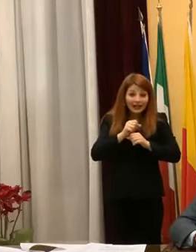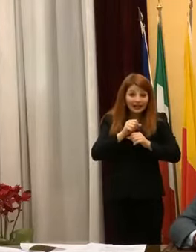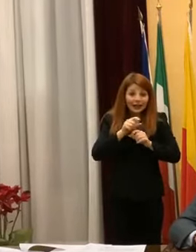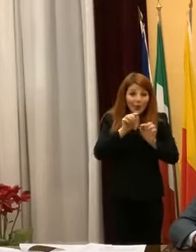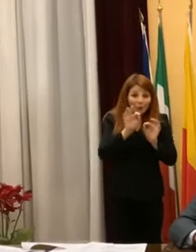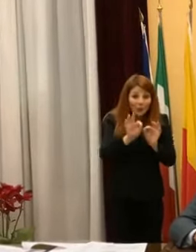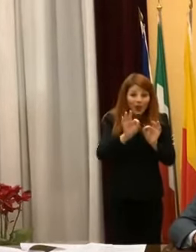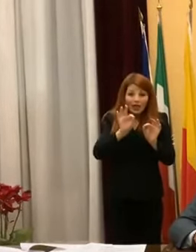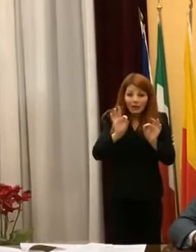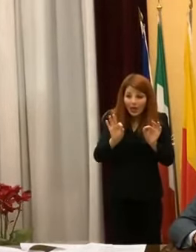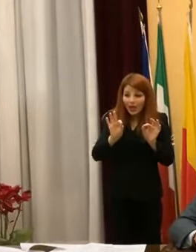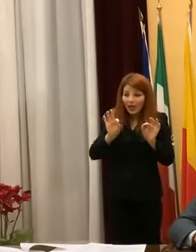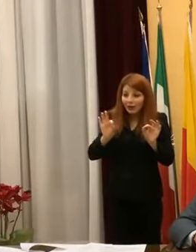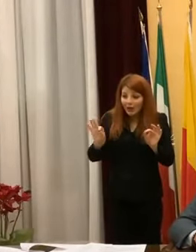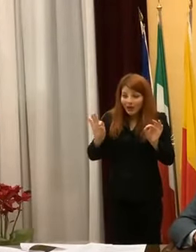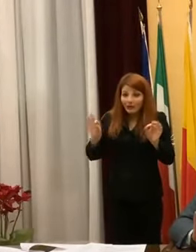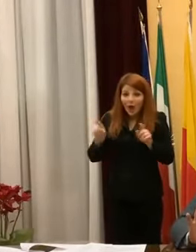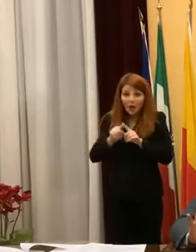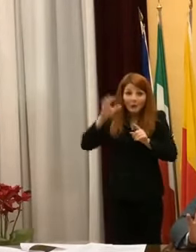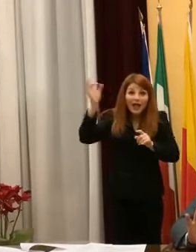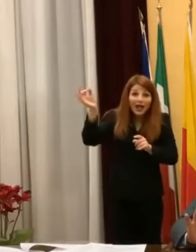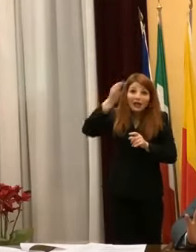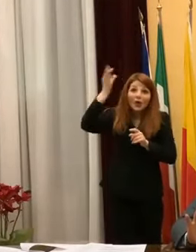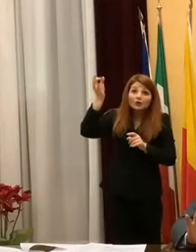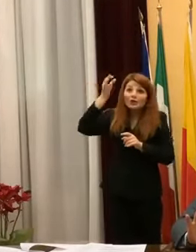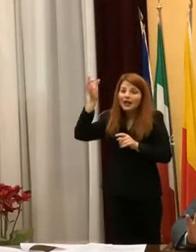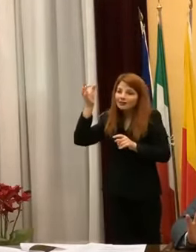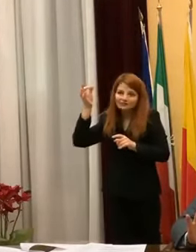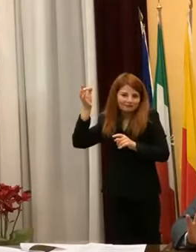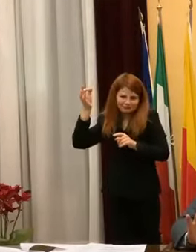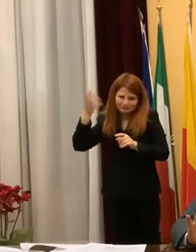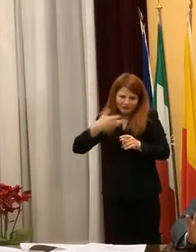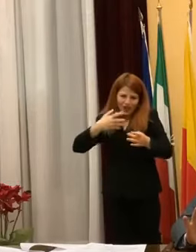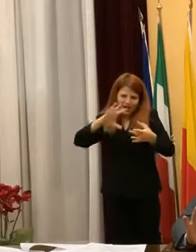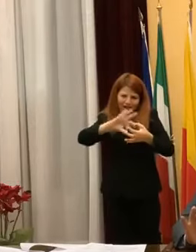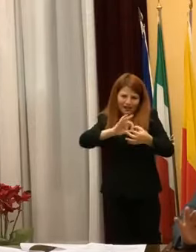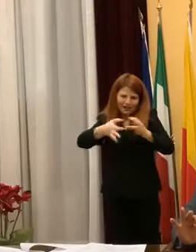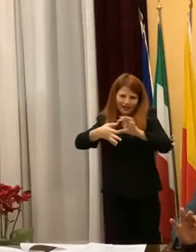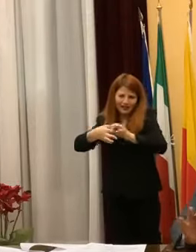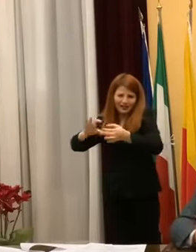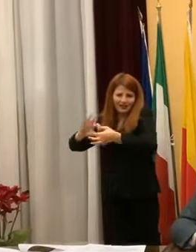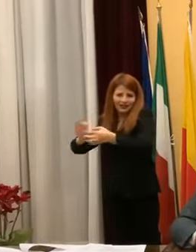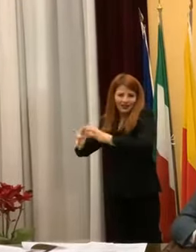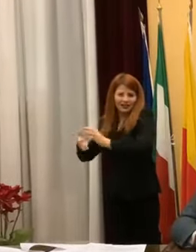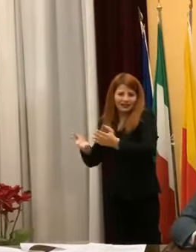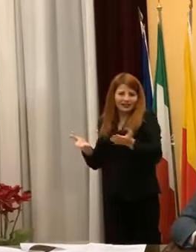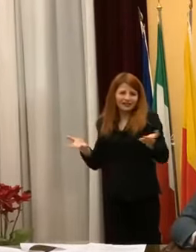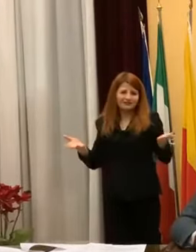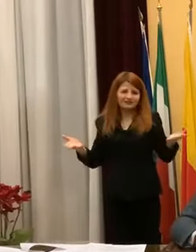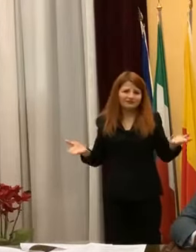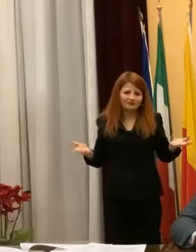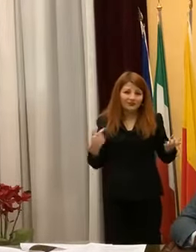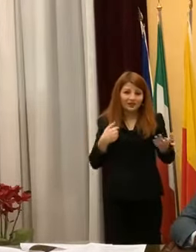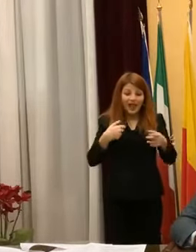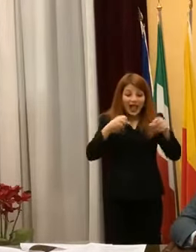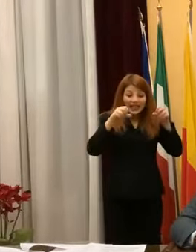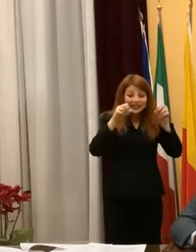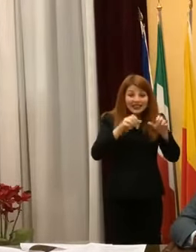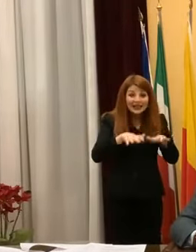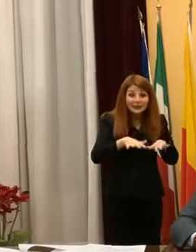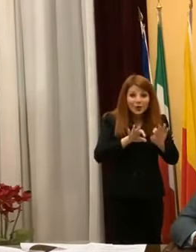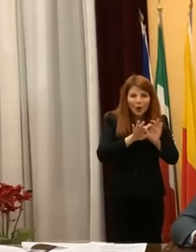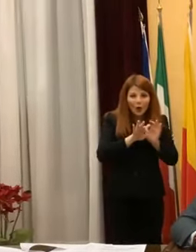poi revocate, la Paglia si è presentato per l'ennesima volta,